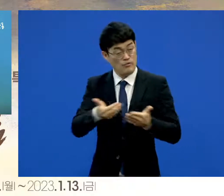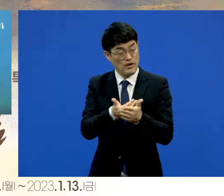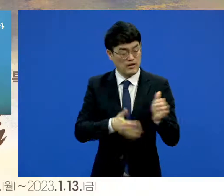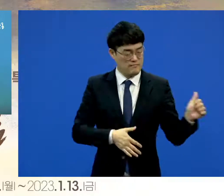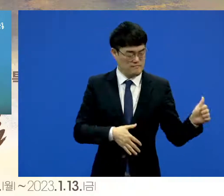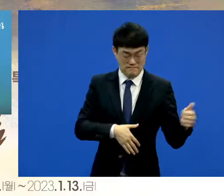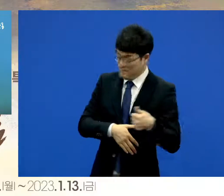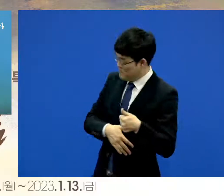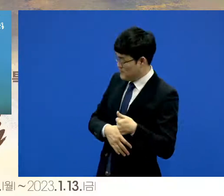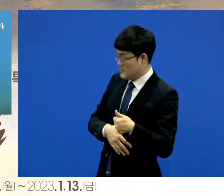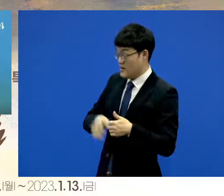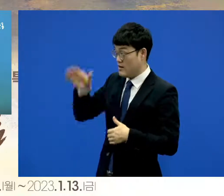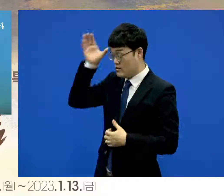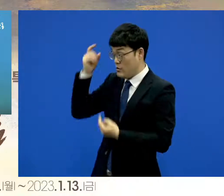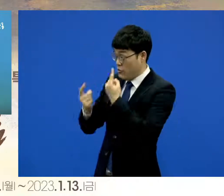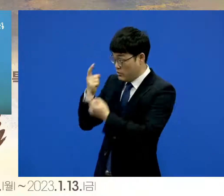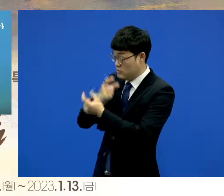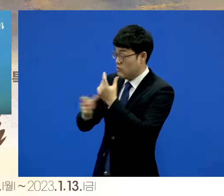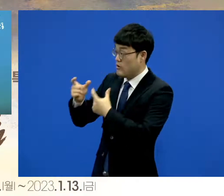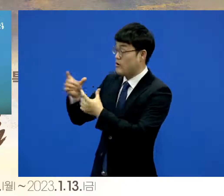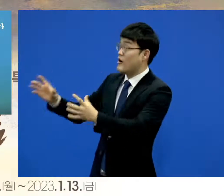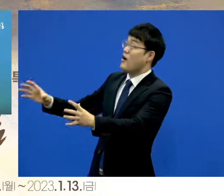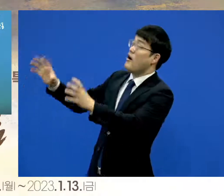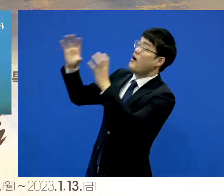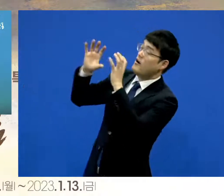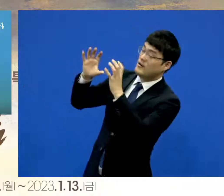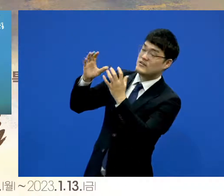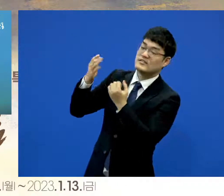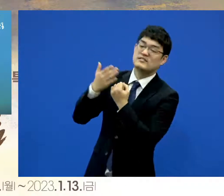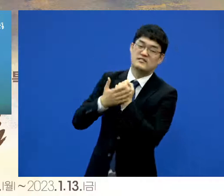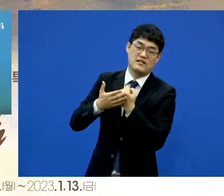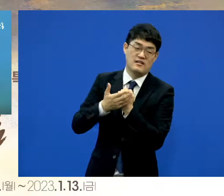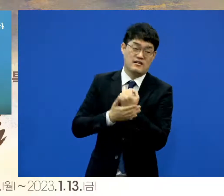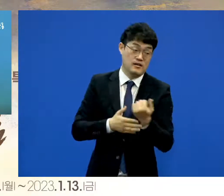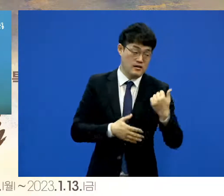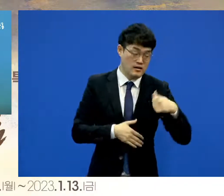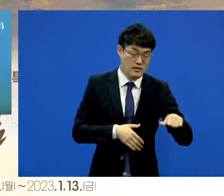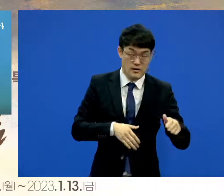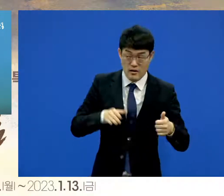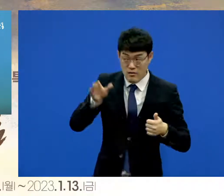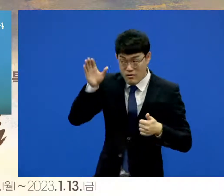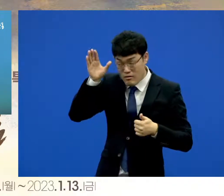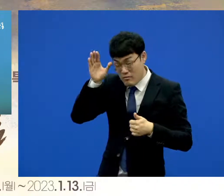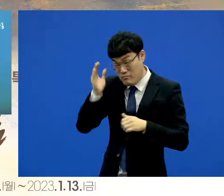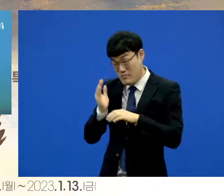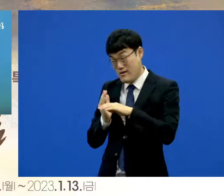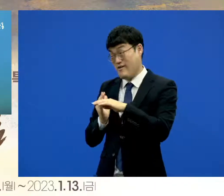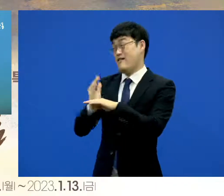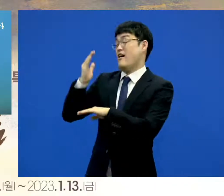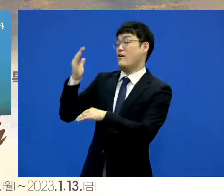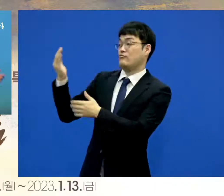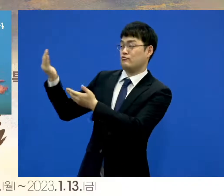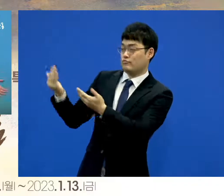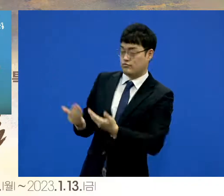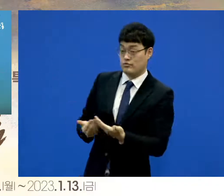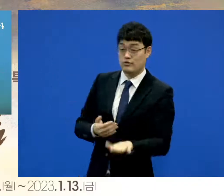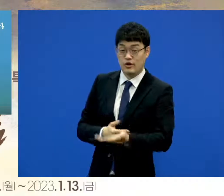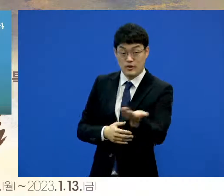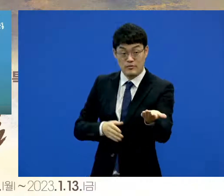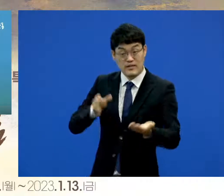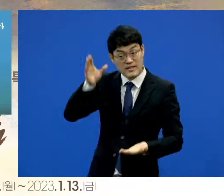기대 그 이상, 상상 그 이상, 이 아들이 기대했던 것보다 더, 여러분들이 다음 주일날 기대했던 것보다